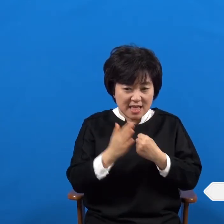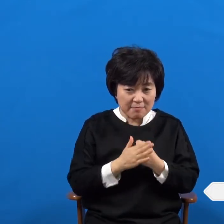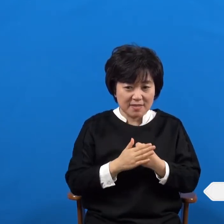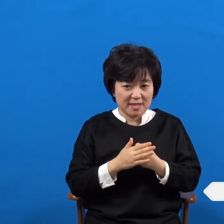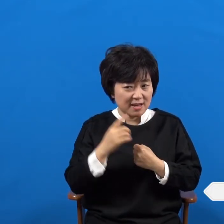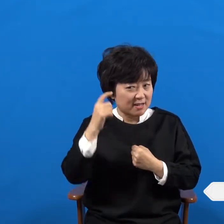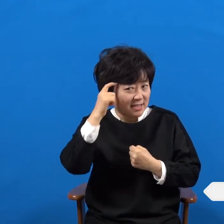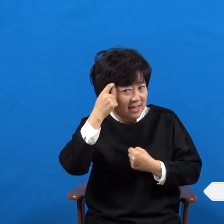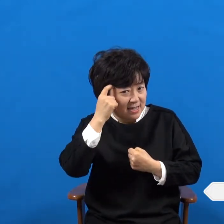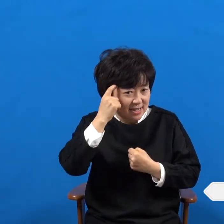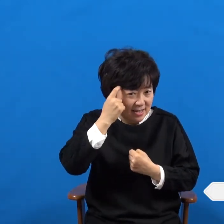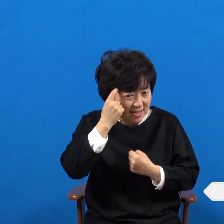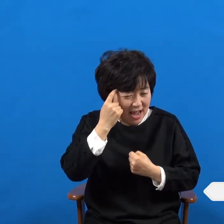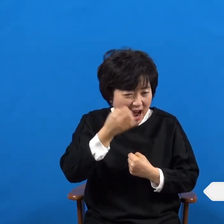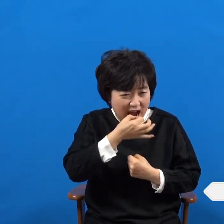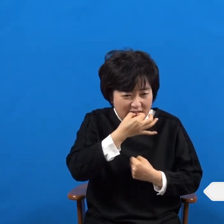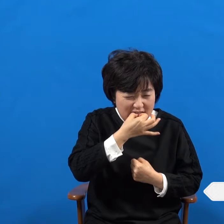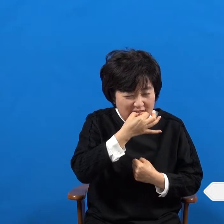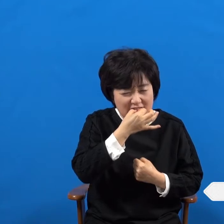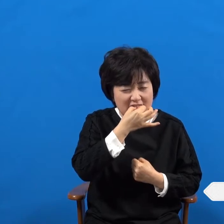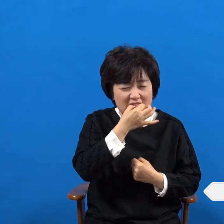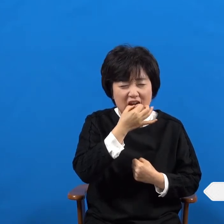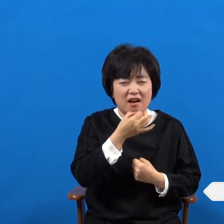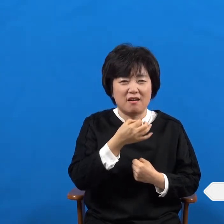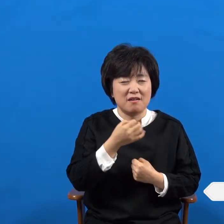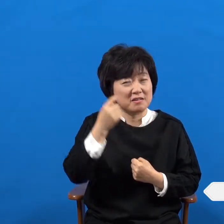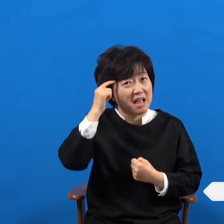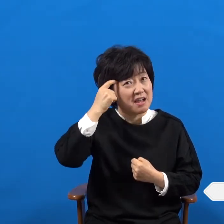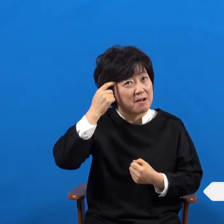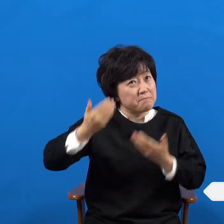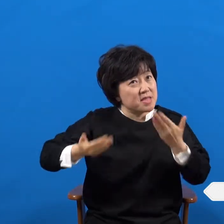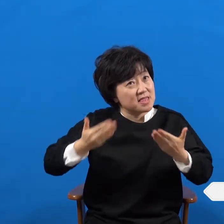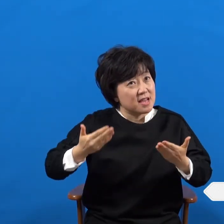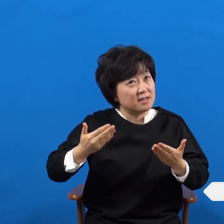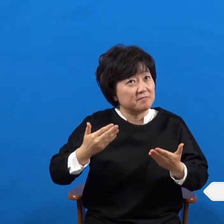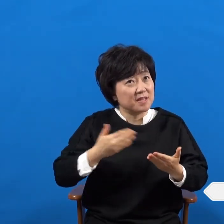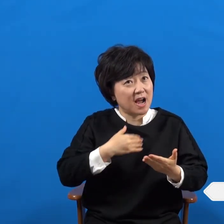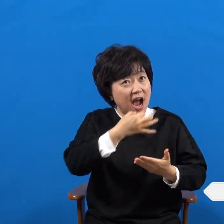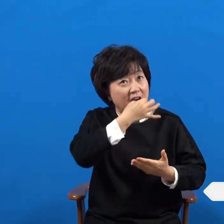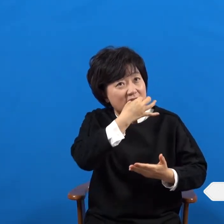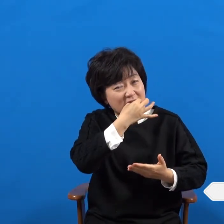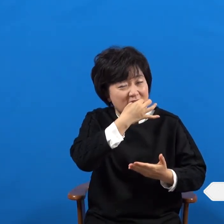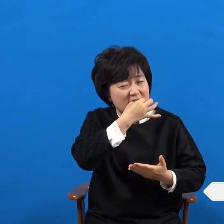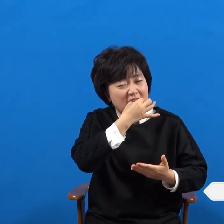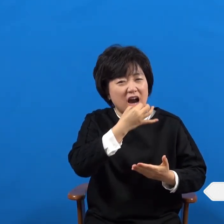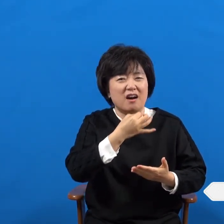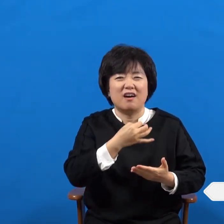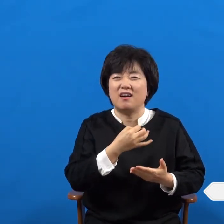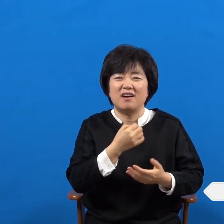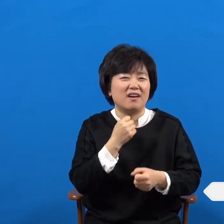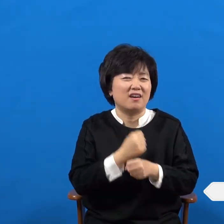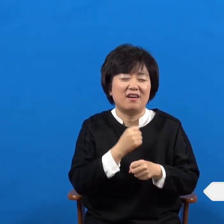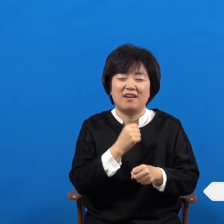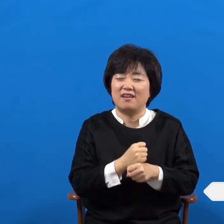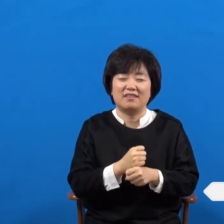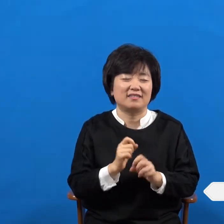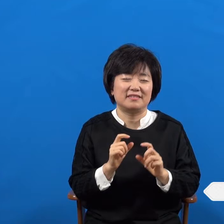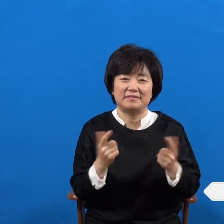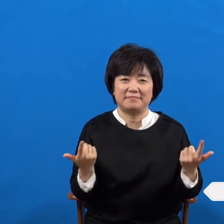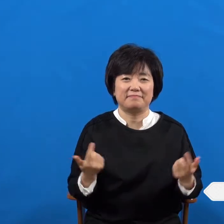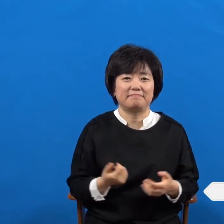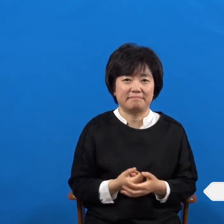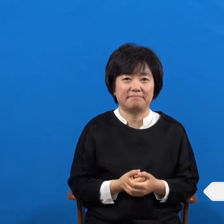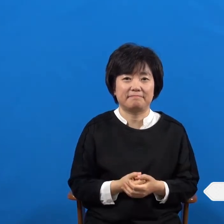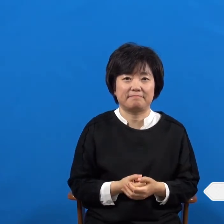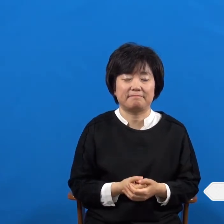생각이 좌우로 바뀌고 판단이 바뀌는 공평치 못함을 이야기하지